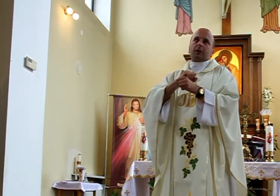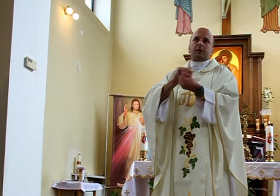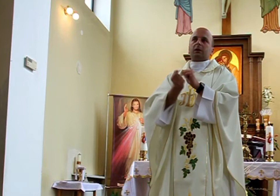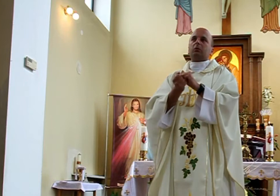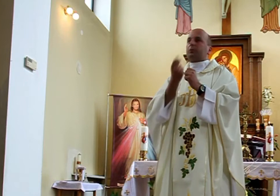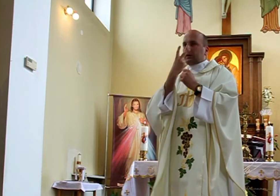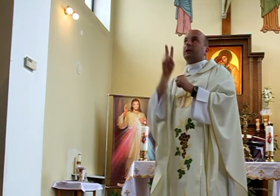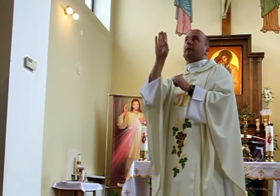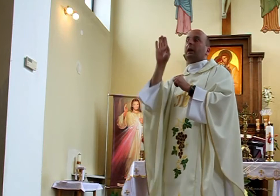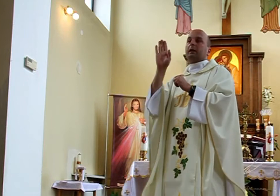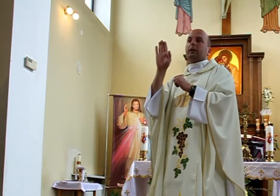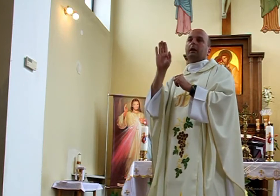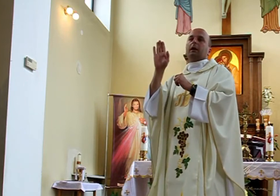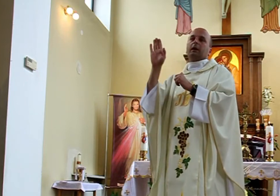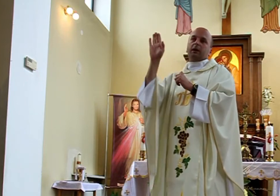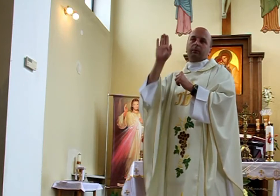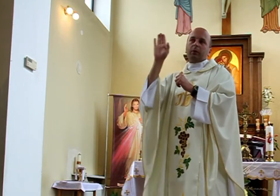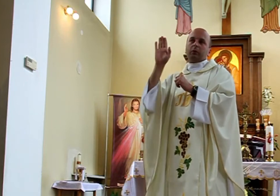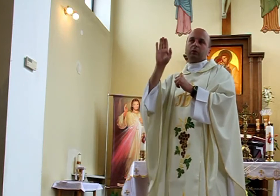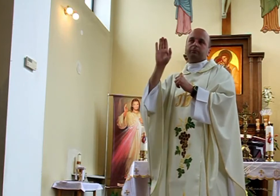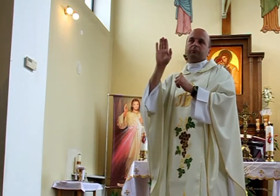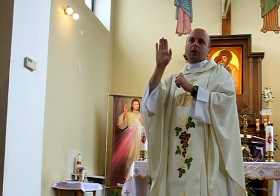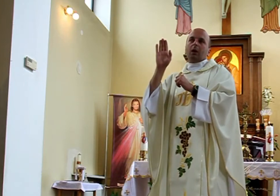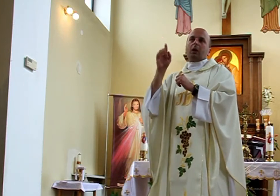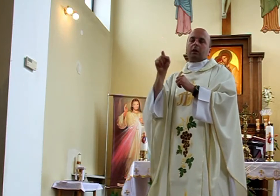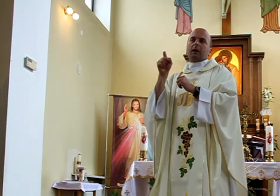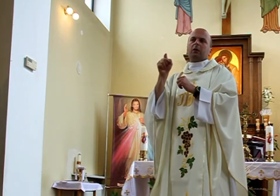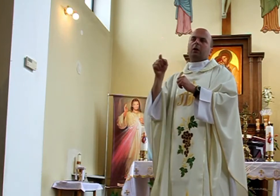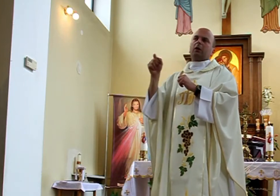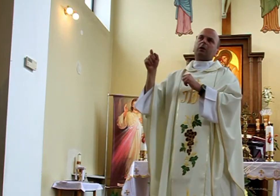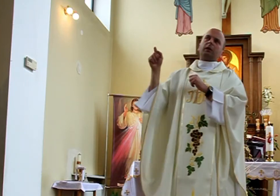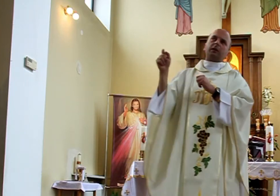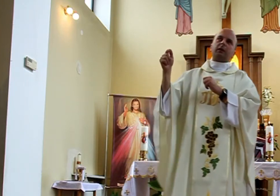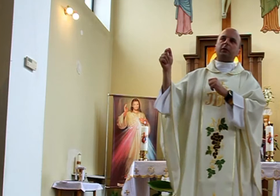są przedstawiane Bogu. I